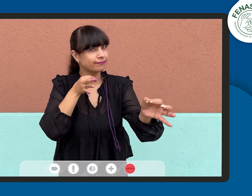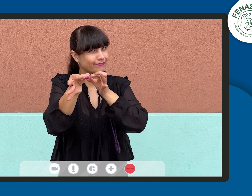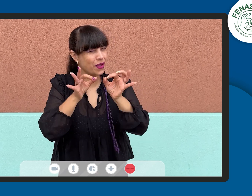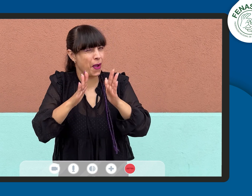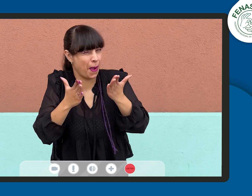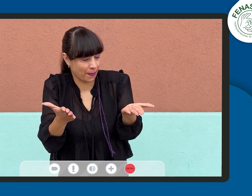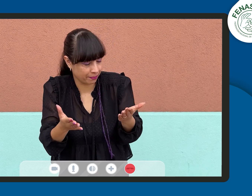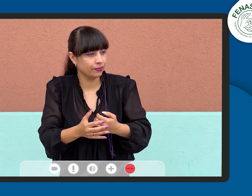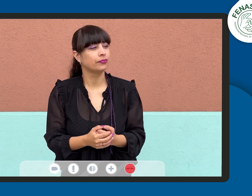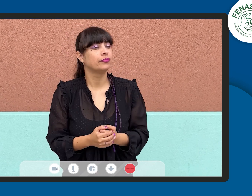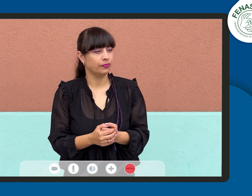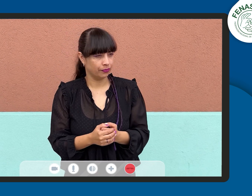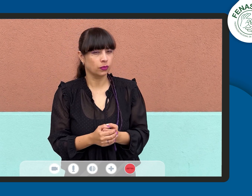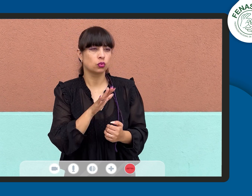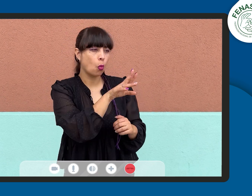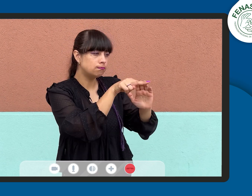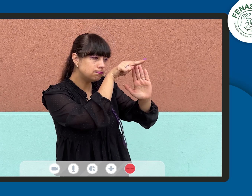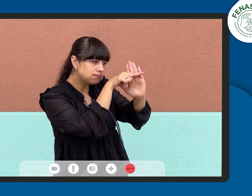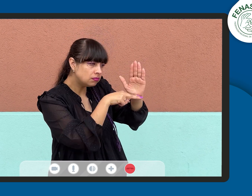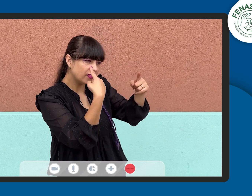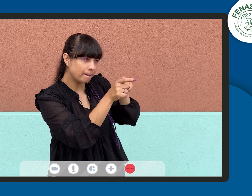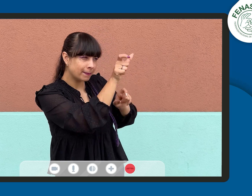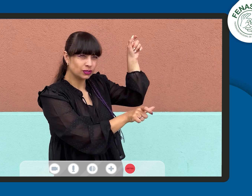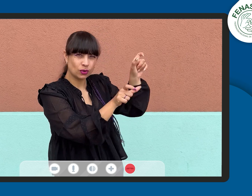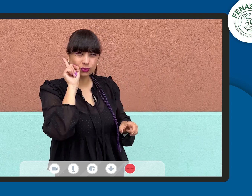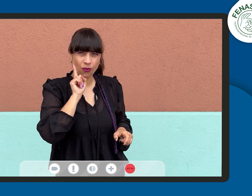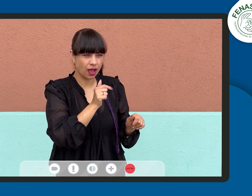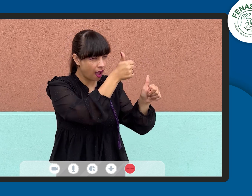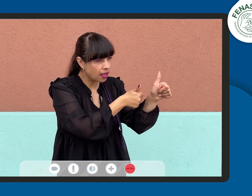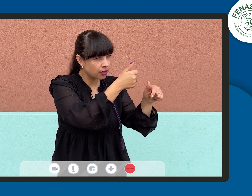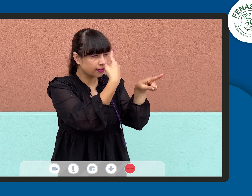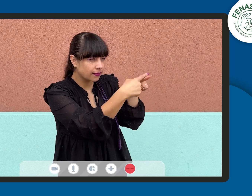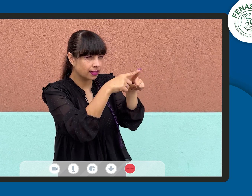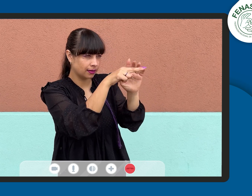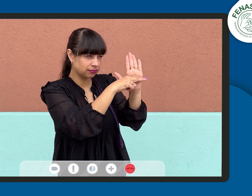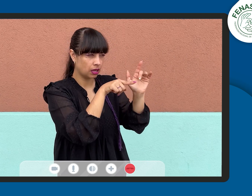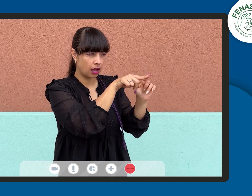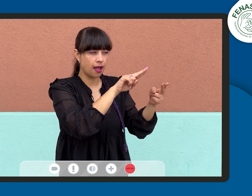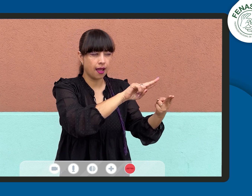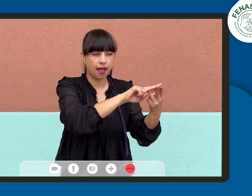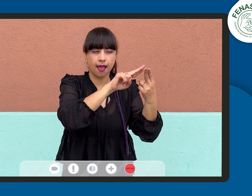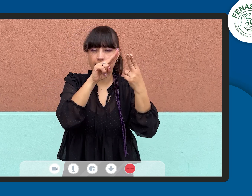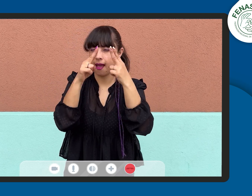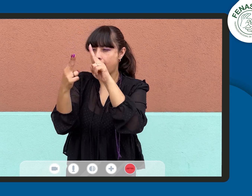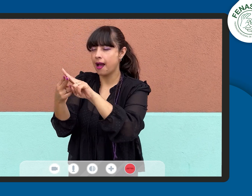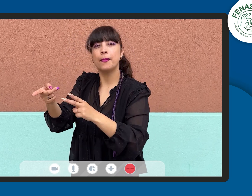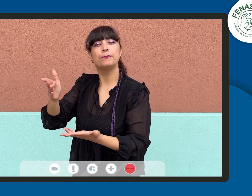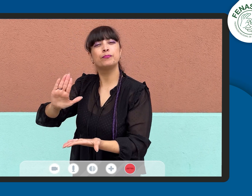colombiana. Les explico. Cada persona sorda tiene su criterio particular. Al igual que en la